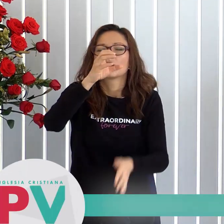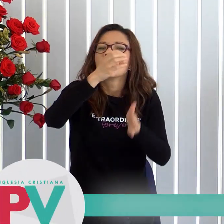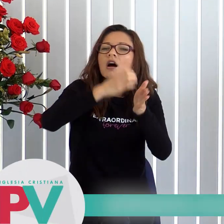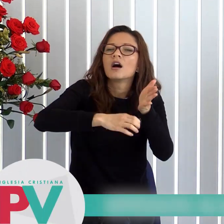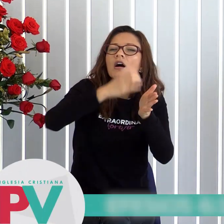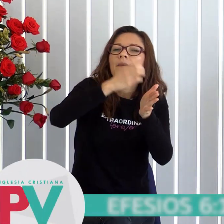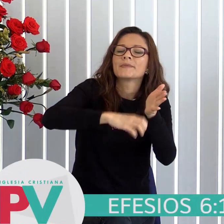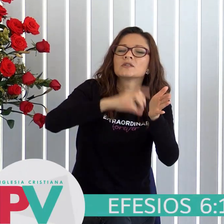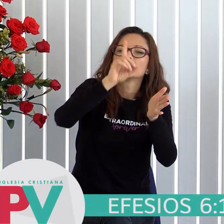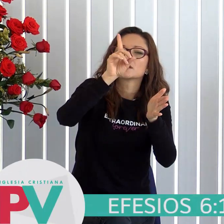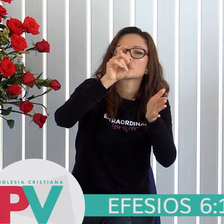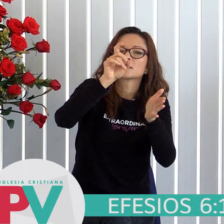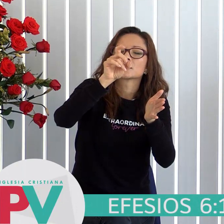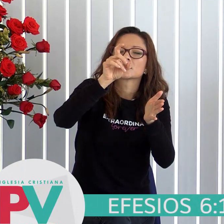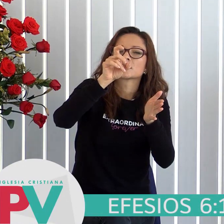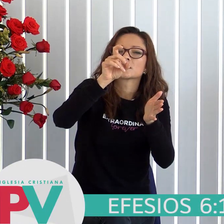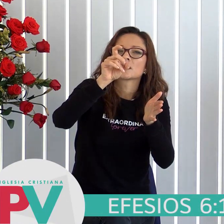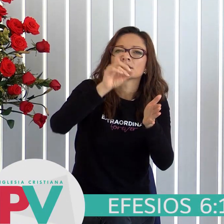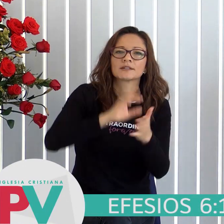Efesios capítulo 6,